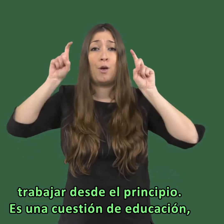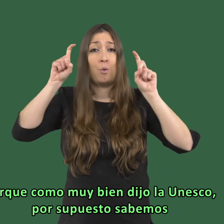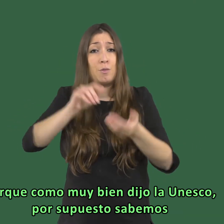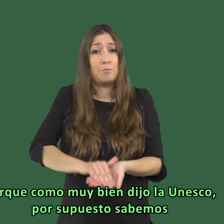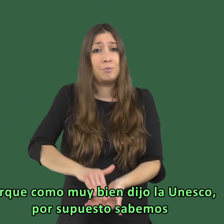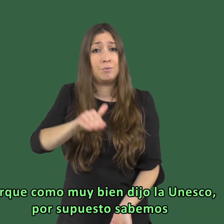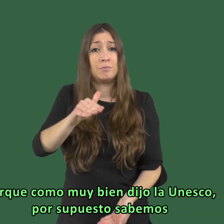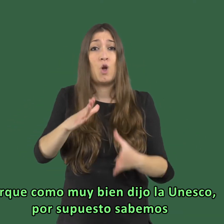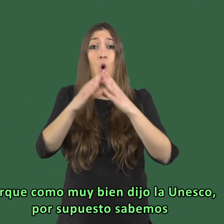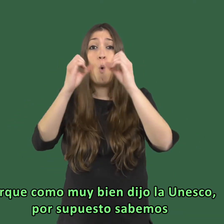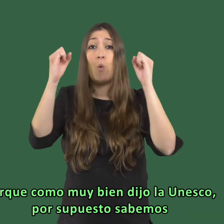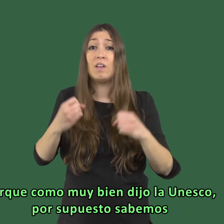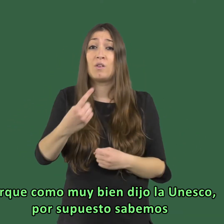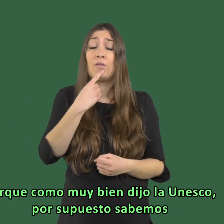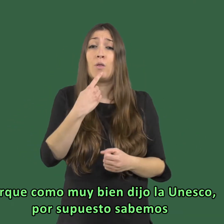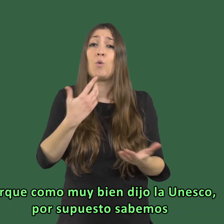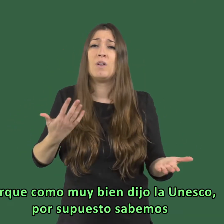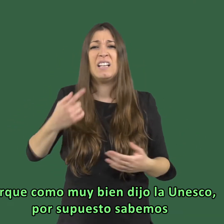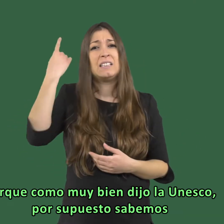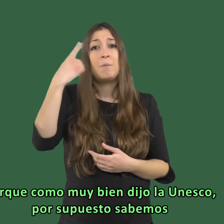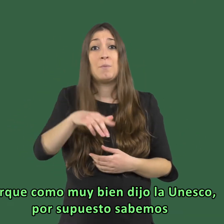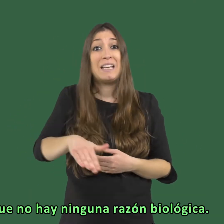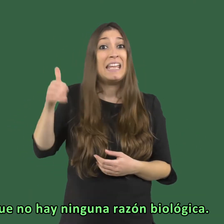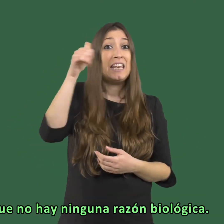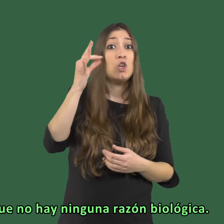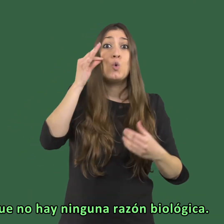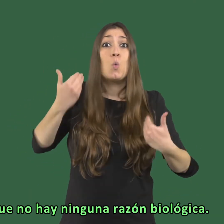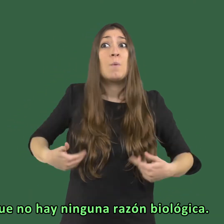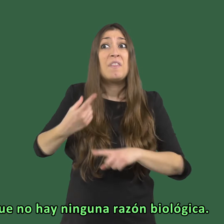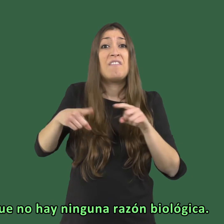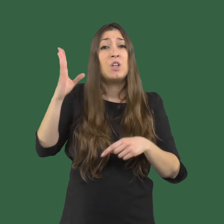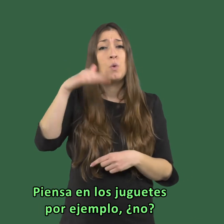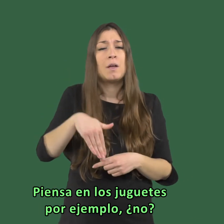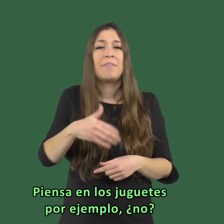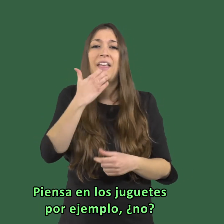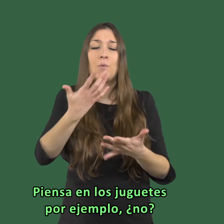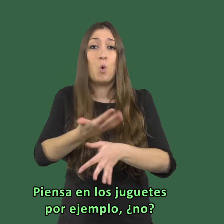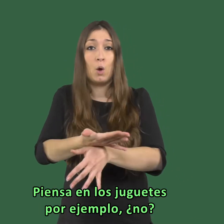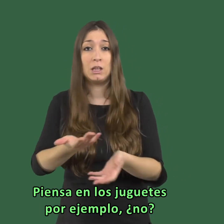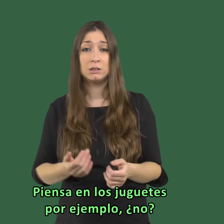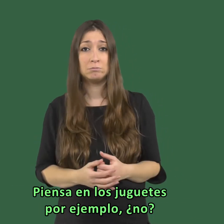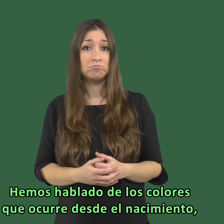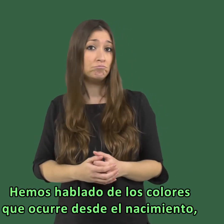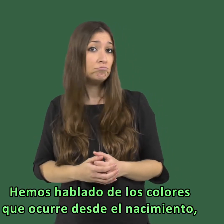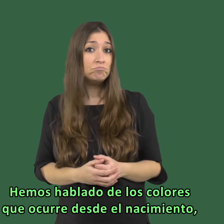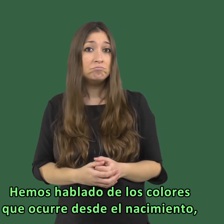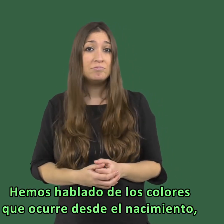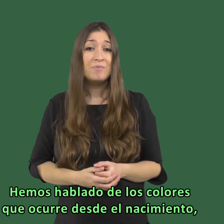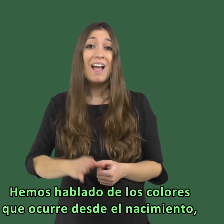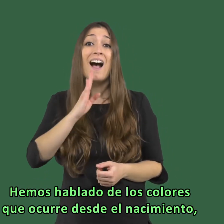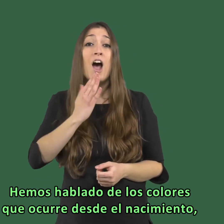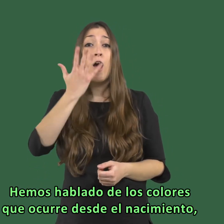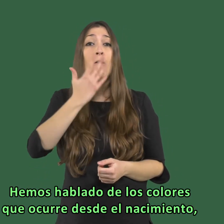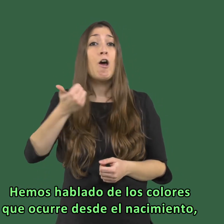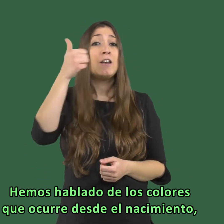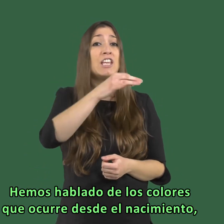educación, porque como muy bien dijo la UNESCO, por supuesto sabemos que no hay ninguna razón biológica. Pensad en los juguetes, por ejemplo, ¿no? Hemos hablado de